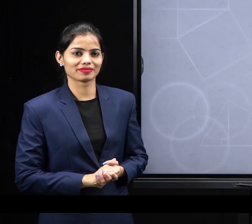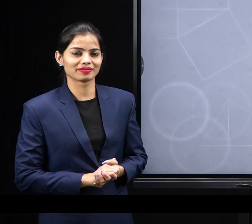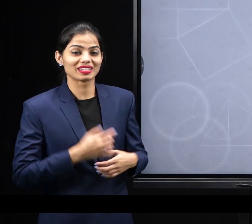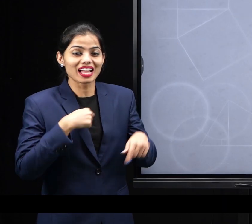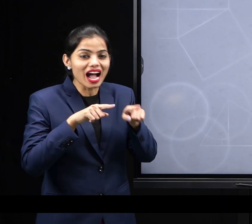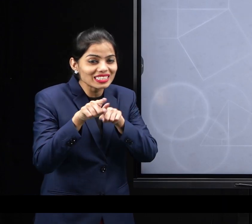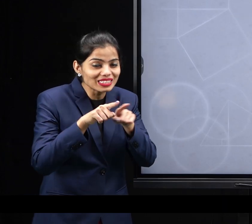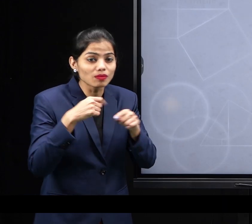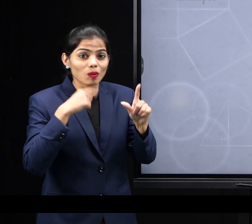उदाहरण